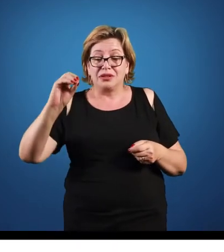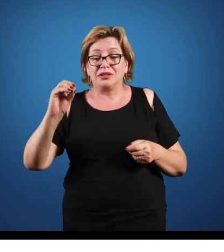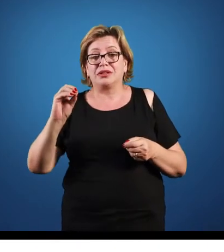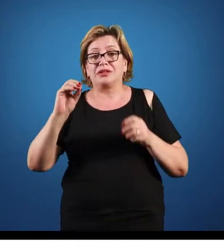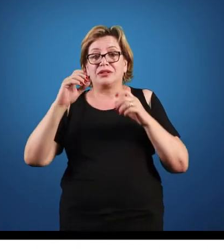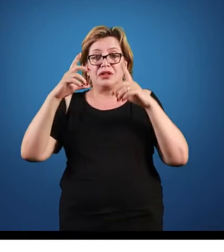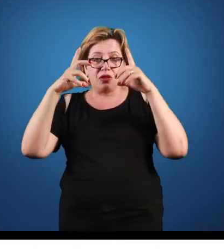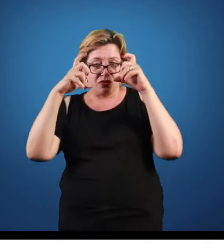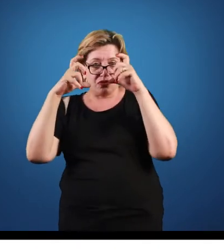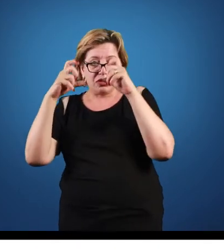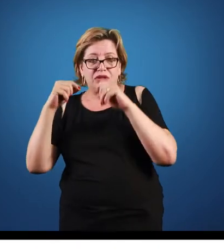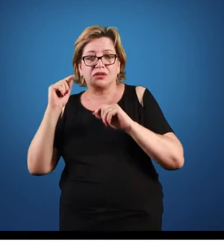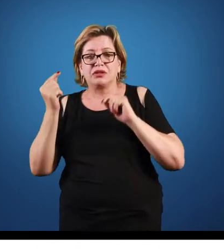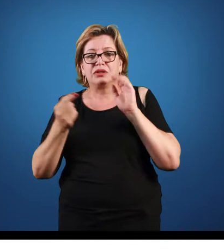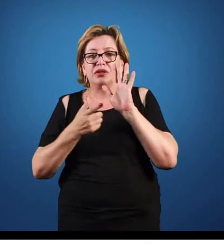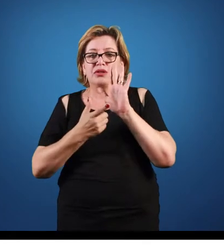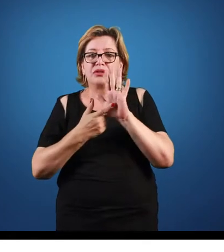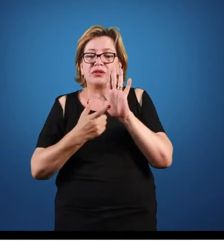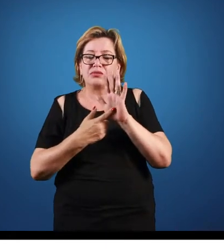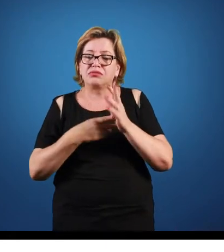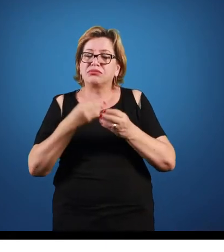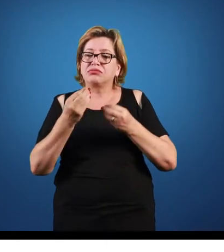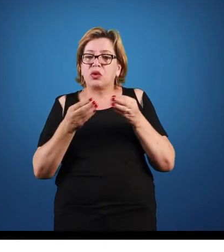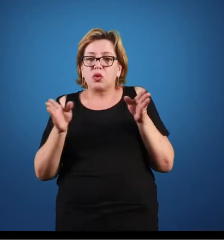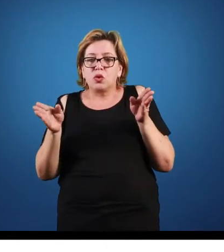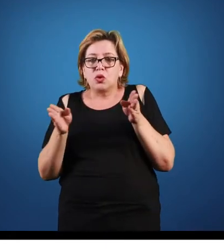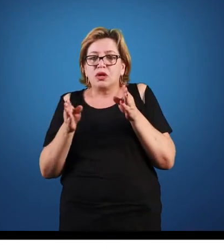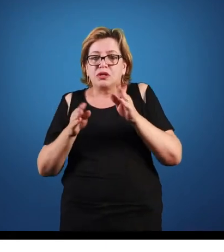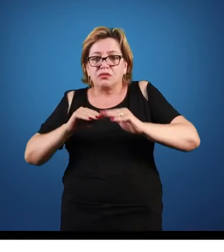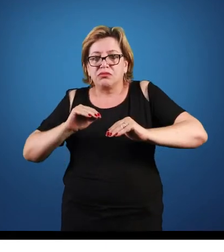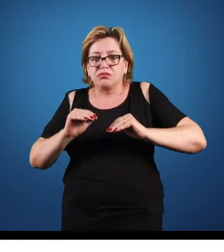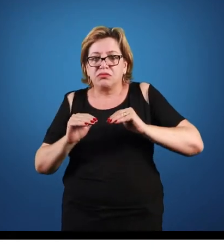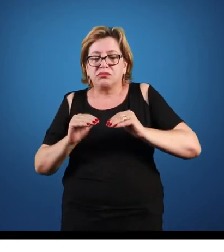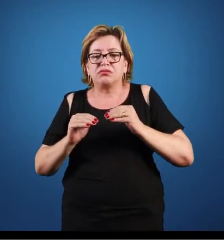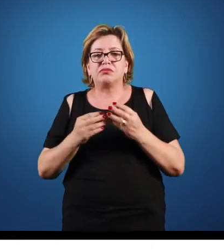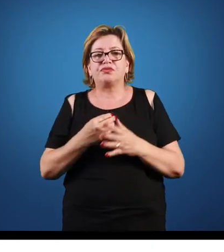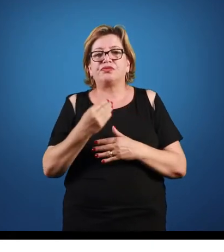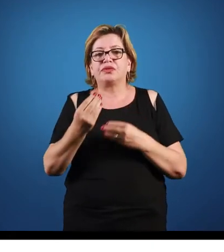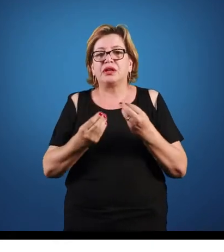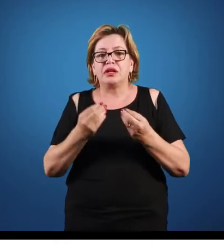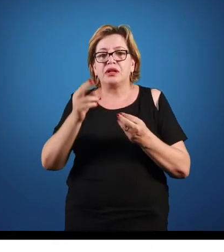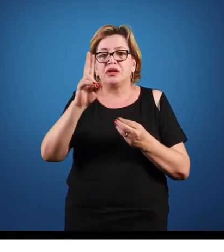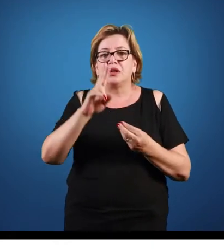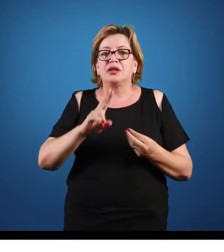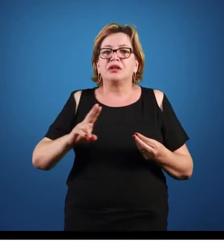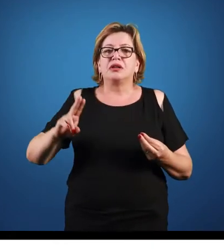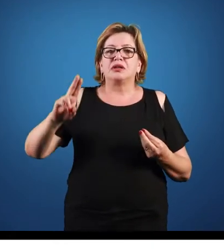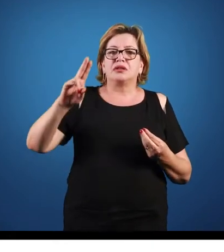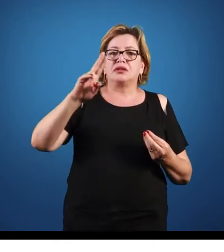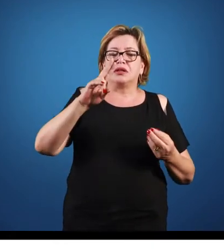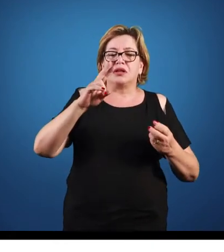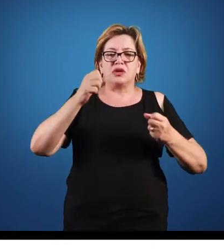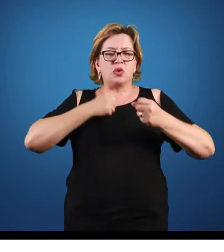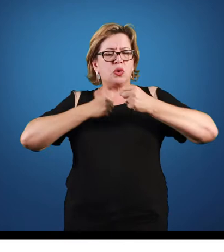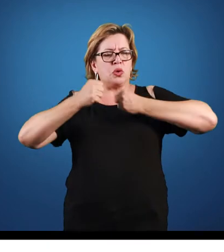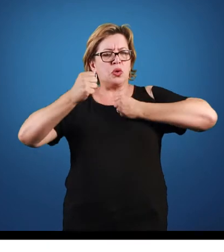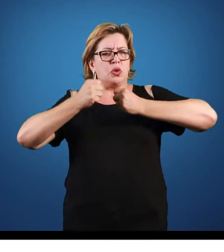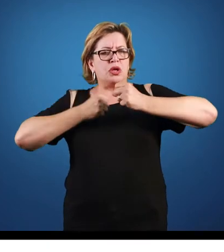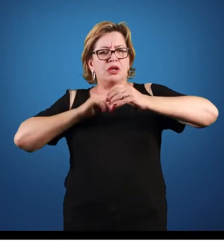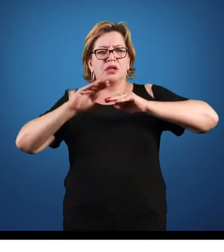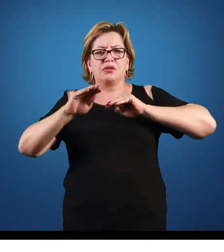curtinho eu fiz só pra mostrar tanto o esqueleto se movendo gorila enquanto até do gorillaz e mexendo